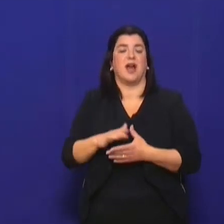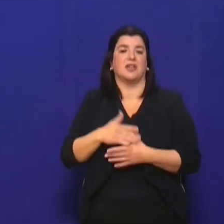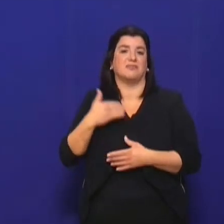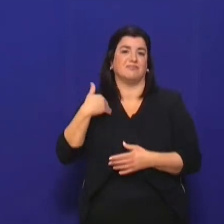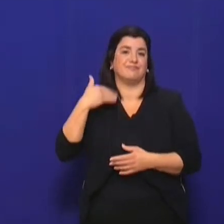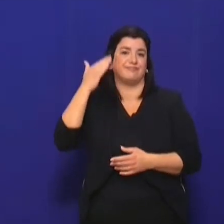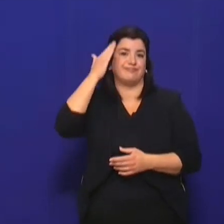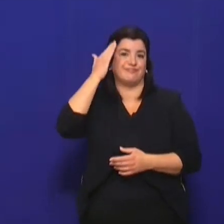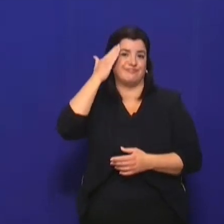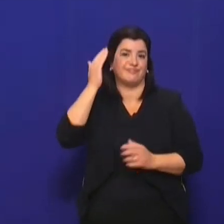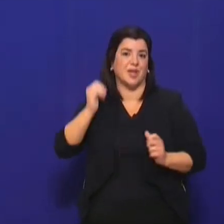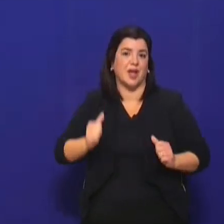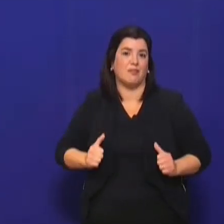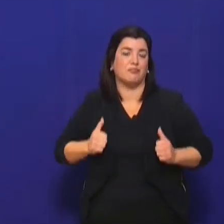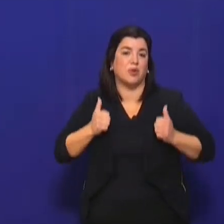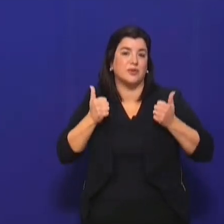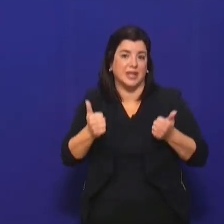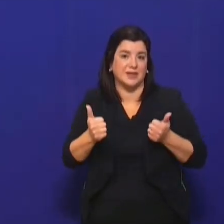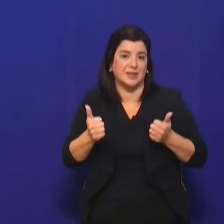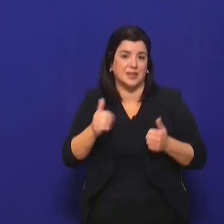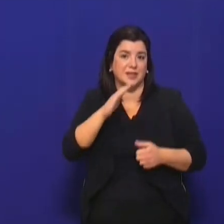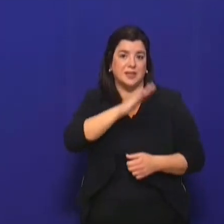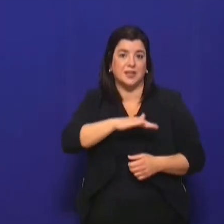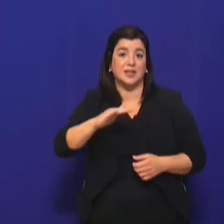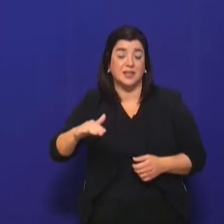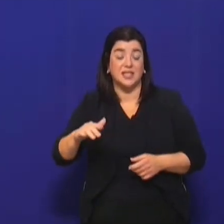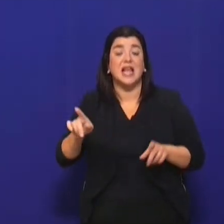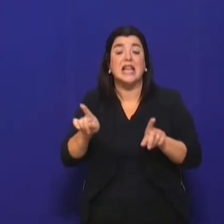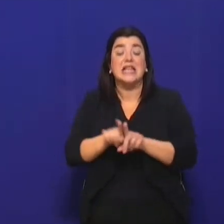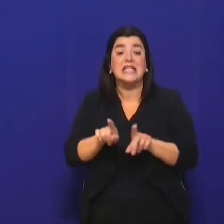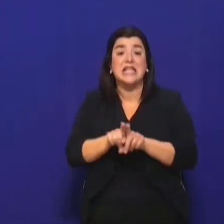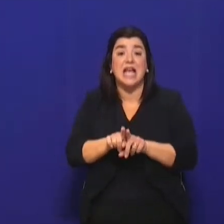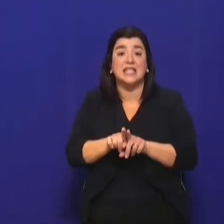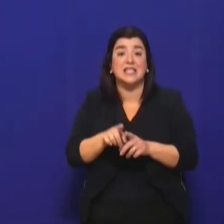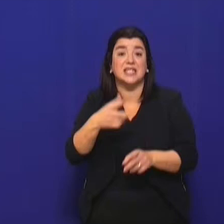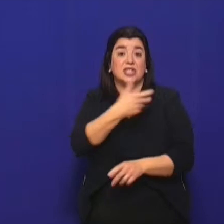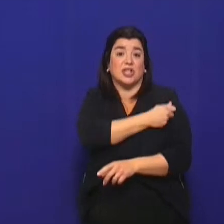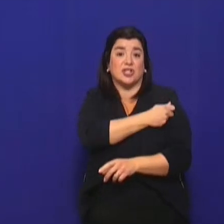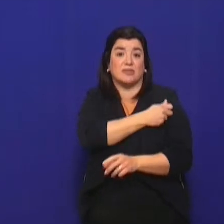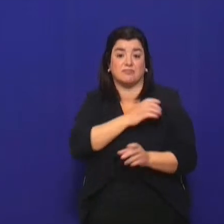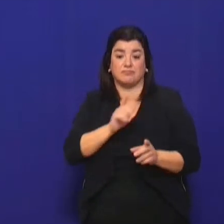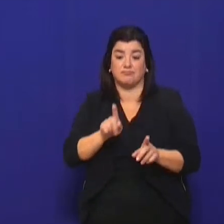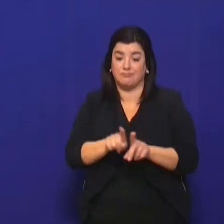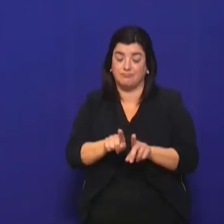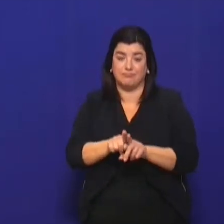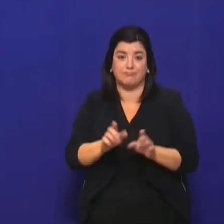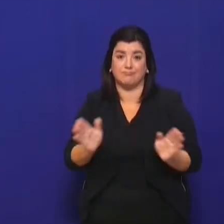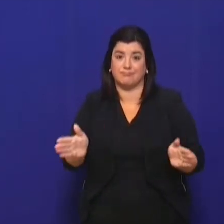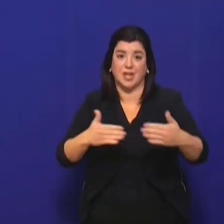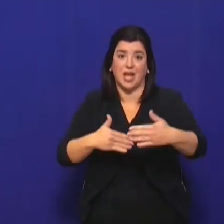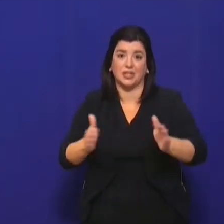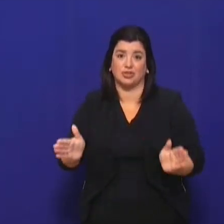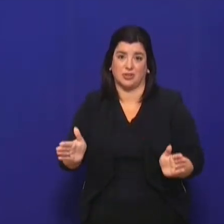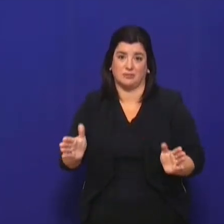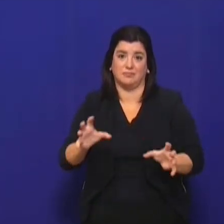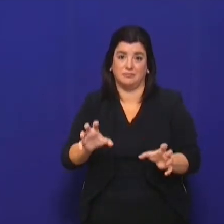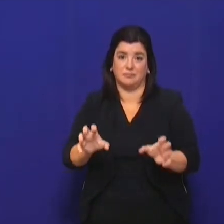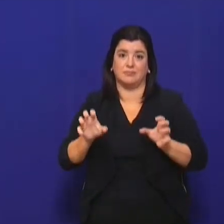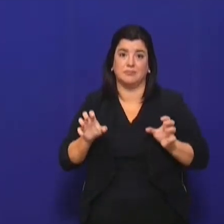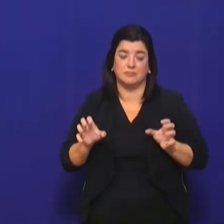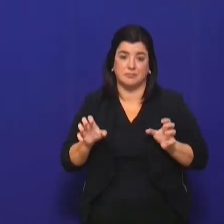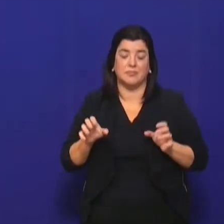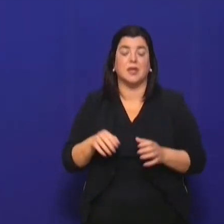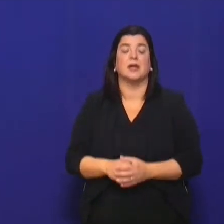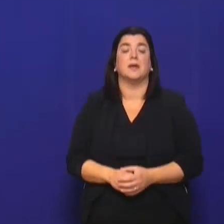li persuna jieħu l-istess tilqima. U allura bħalma qegħdin naraw hawnhekk sa